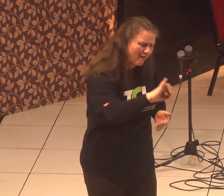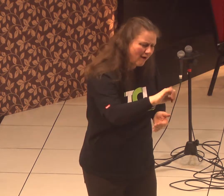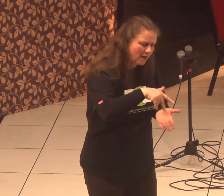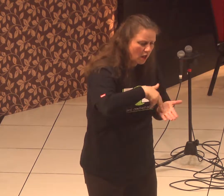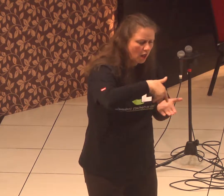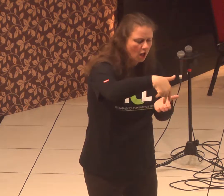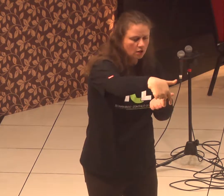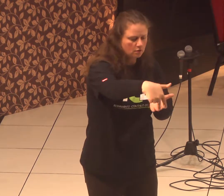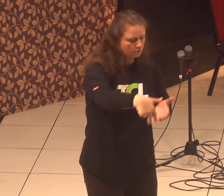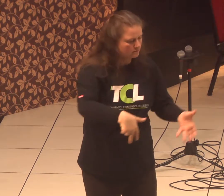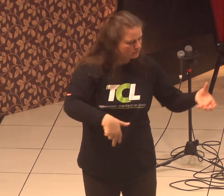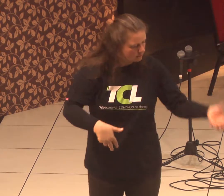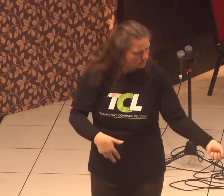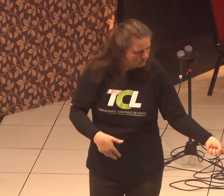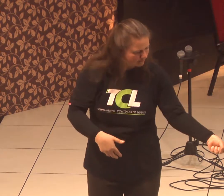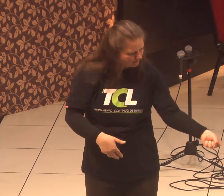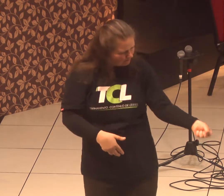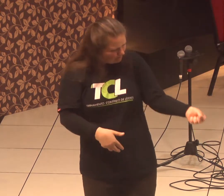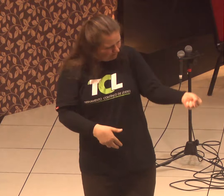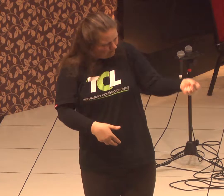Segurando-o pela mão direita,